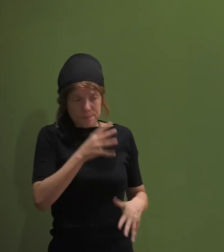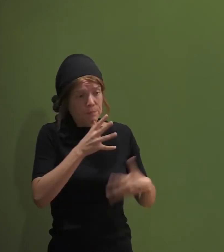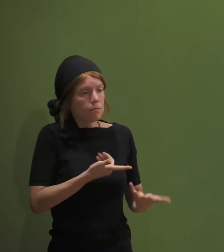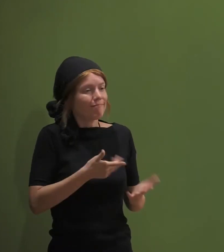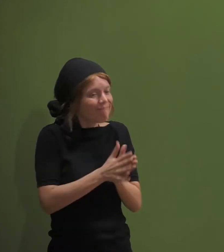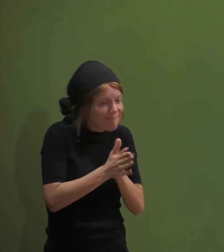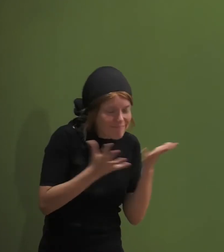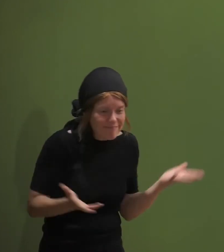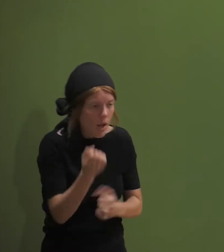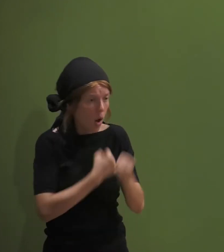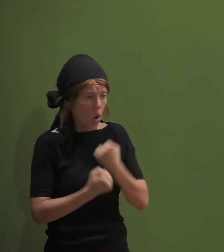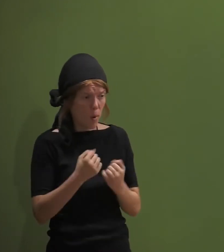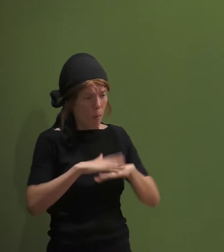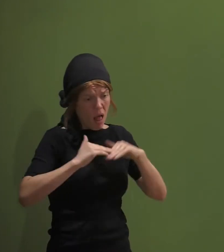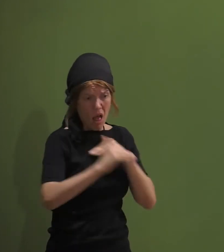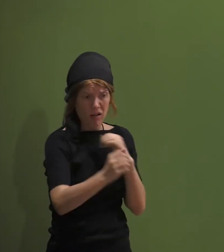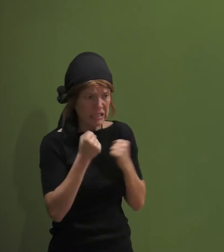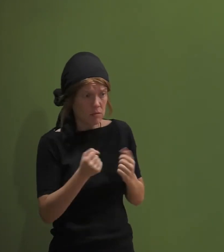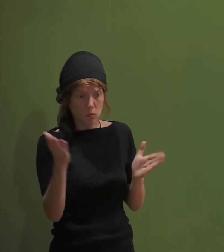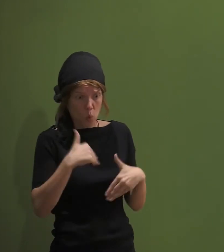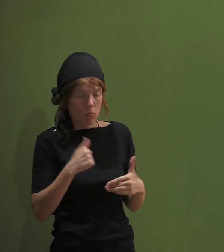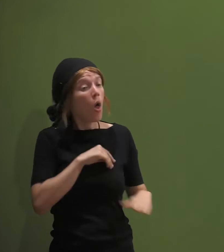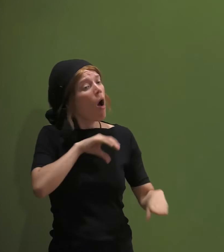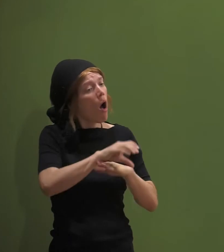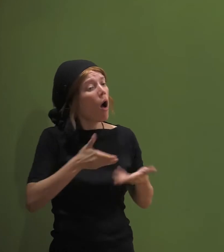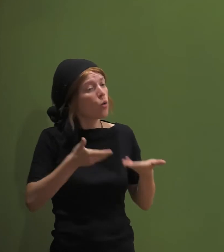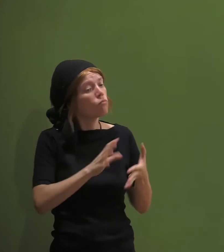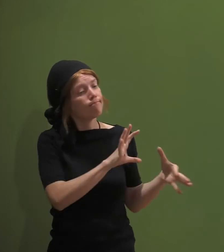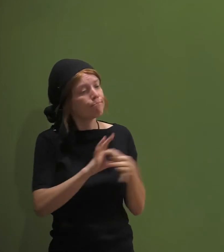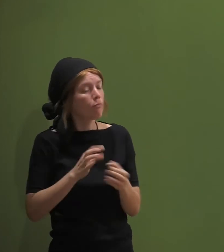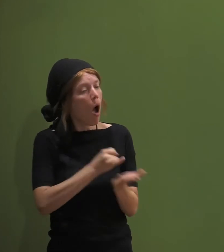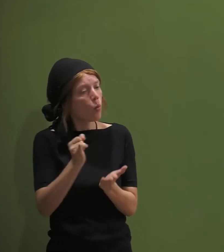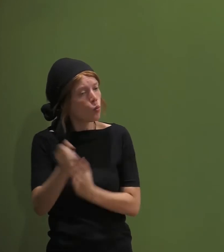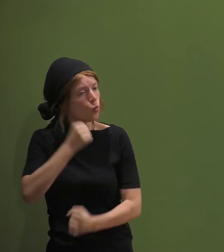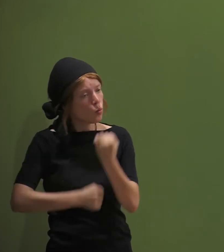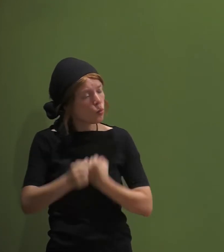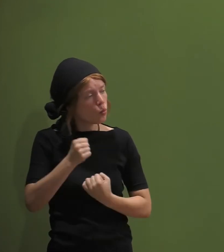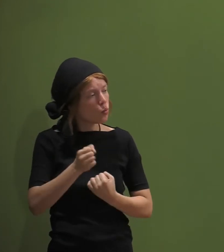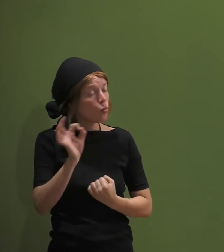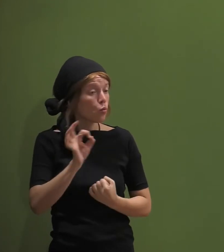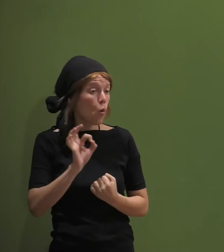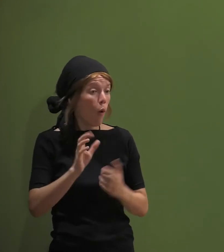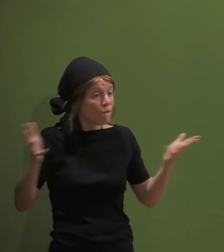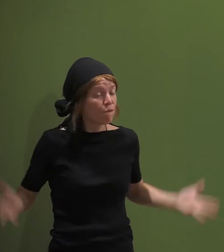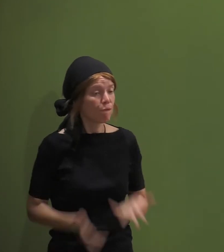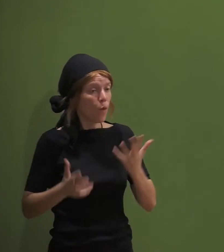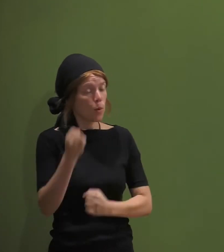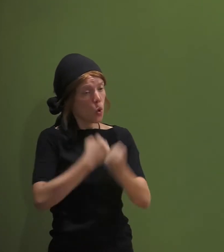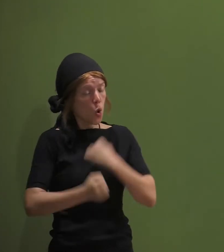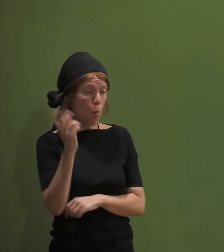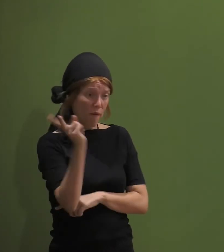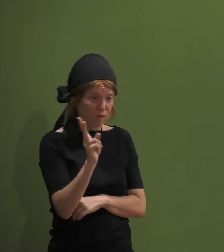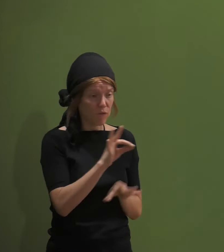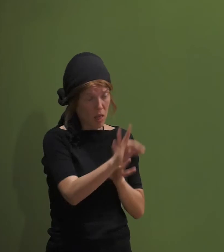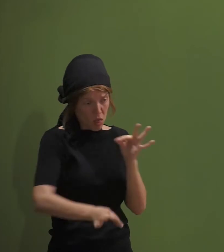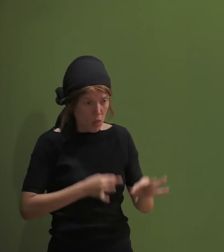económico para hacer una intensificación sostenible, aunque las ayudas asociadas con la agricultura económica o las de fomento de la economía verde y